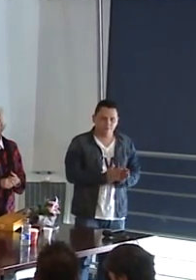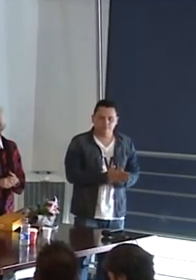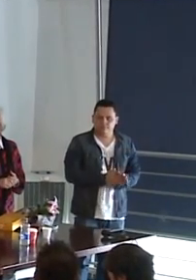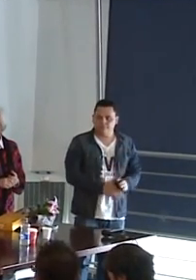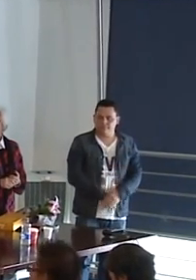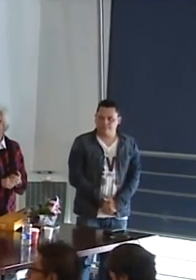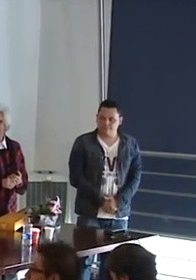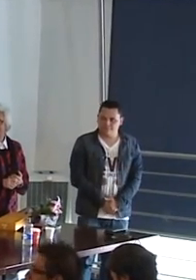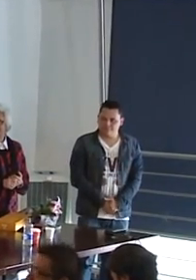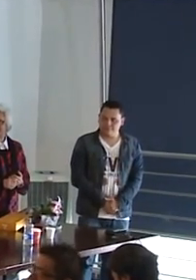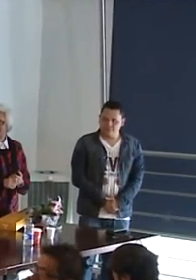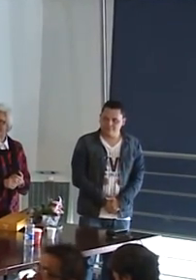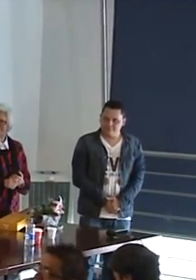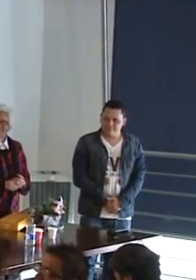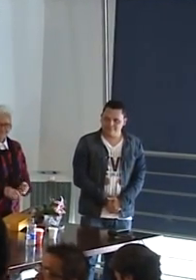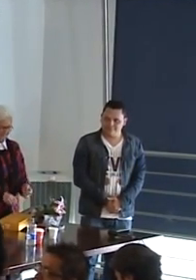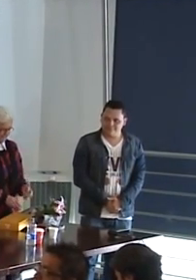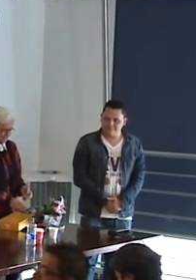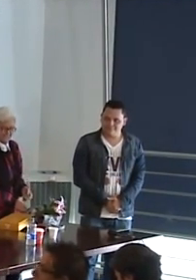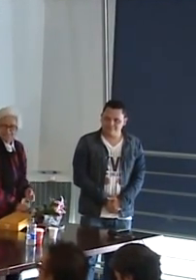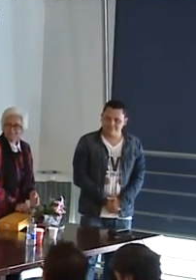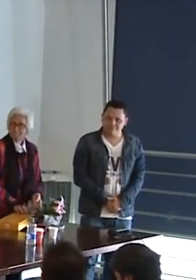Bueno, para esta licenciatura.